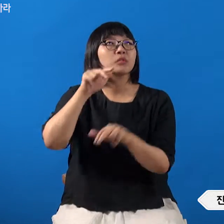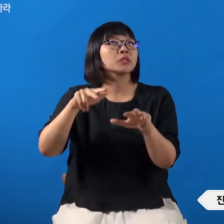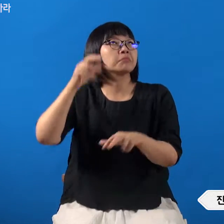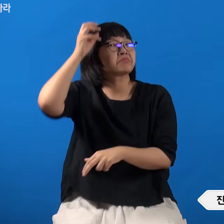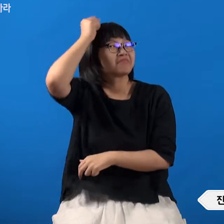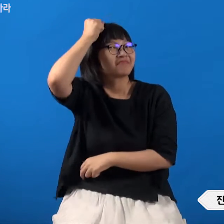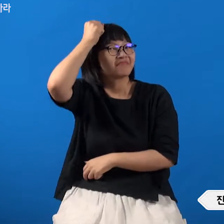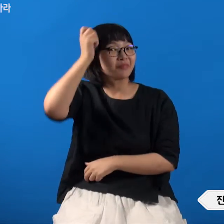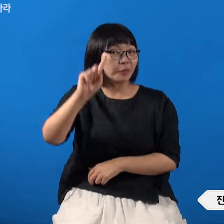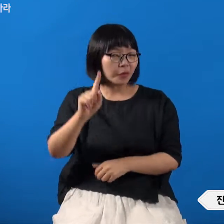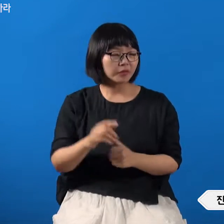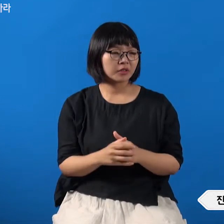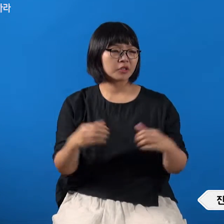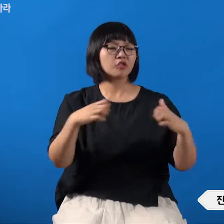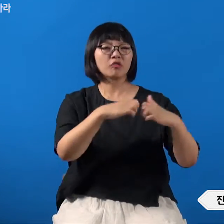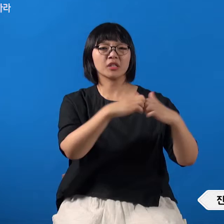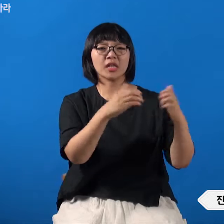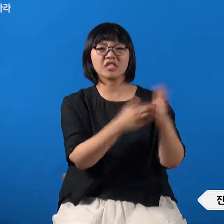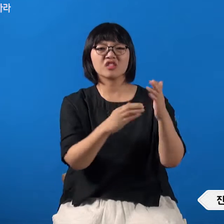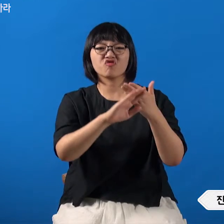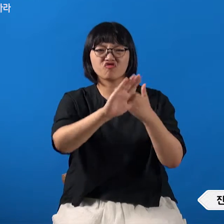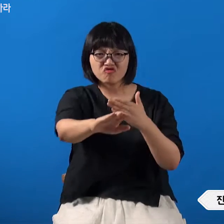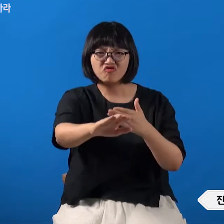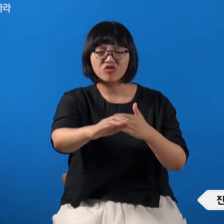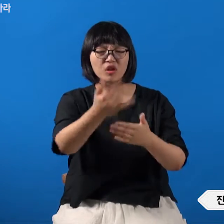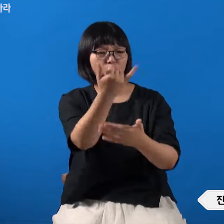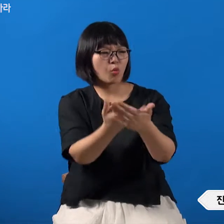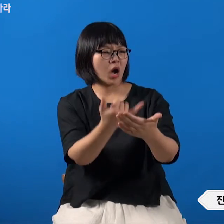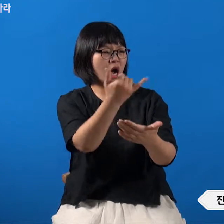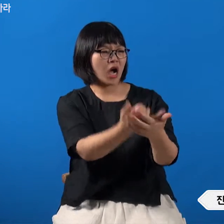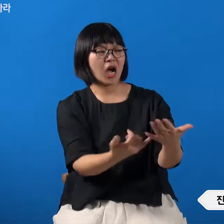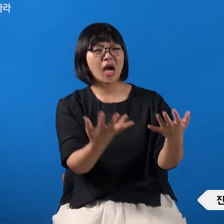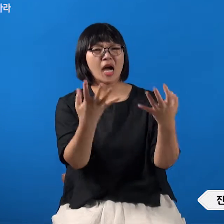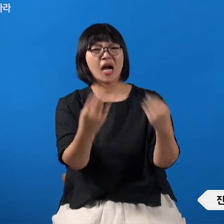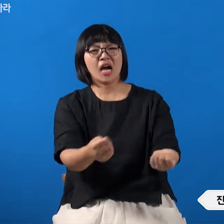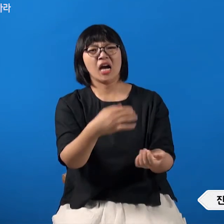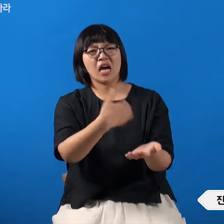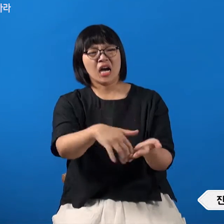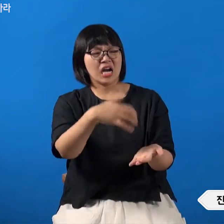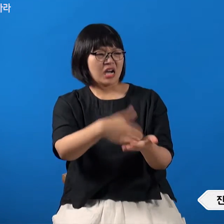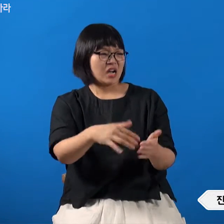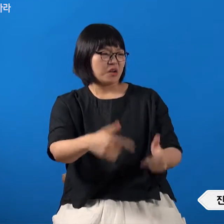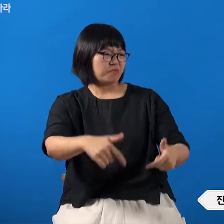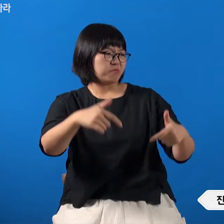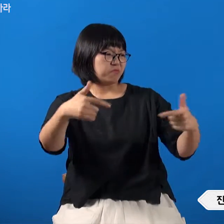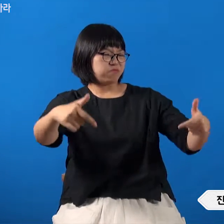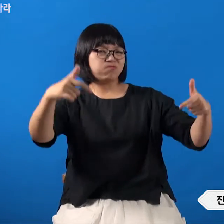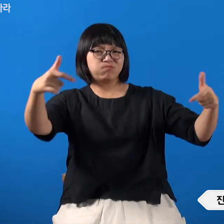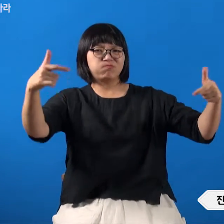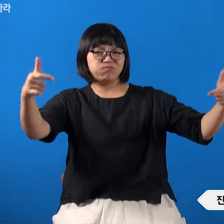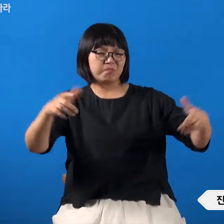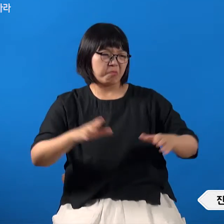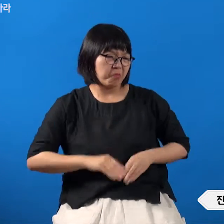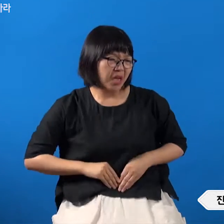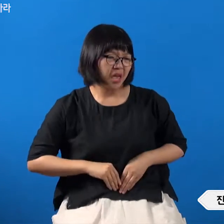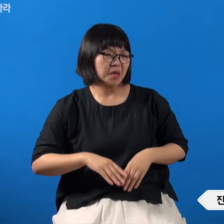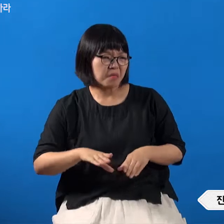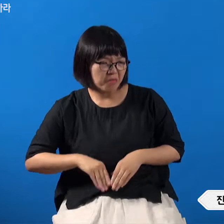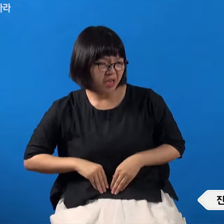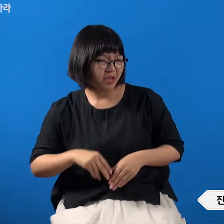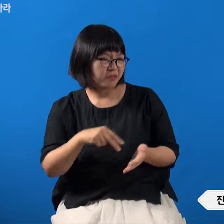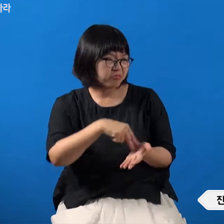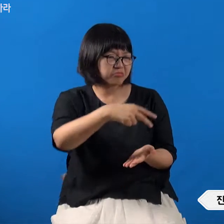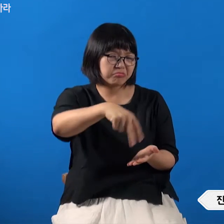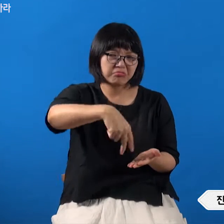전쟁 고아들이 많아 배고픔에 정말 배를 움츠리고 있는 그 아이들이 길거리를 방황합니다. 그런데